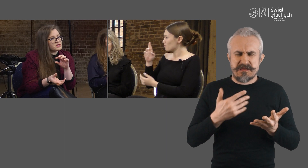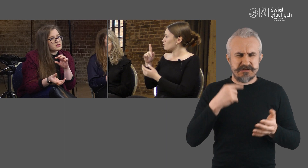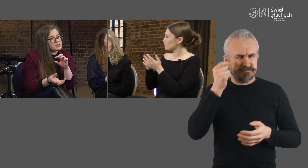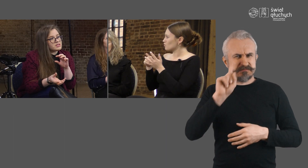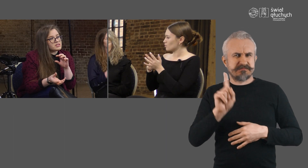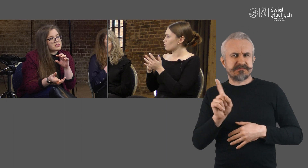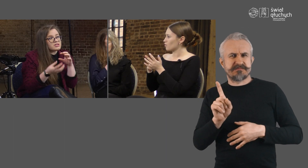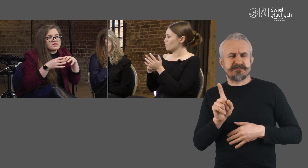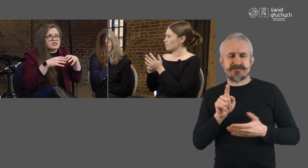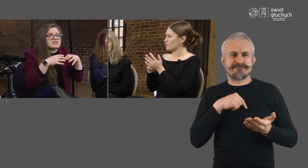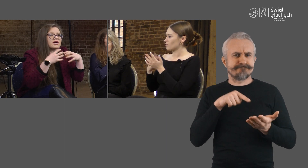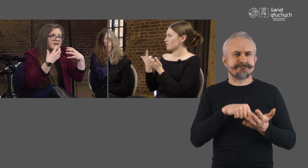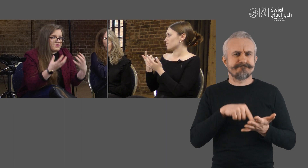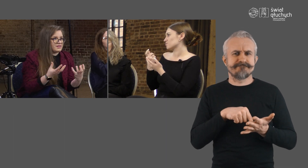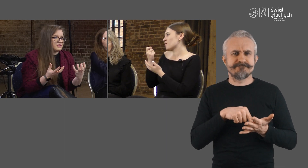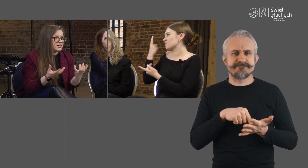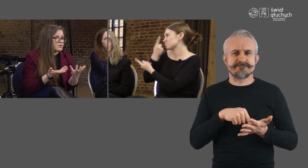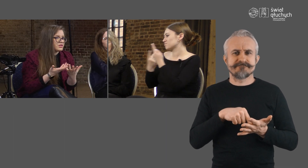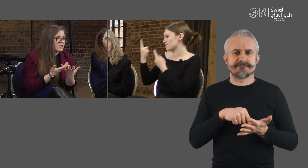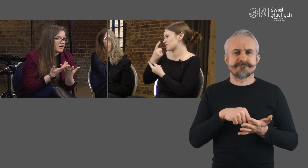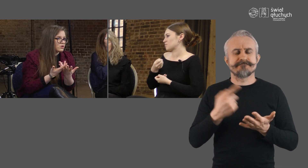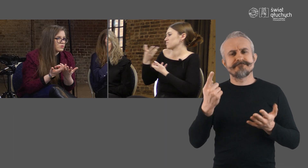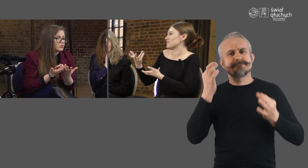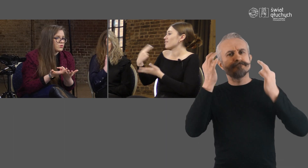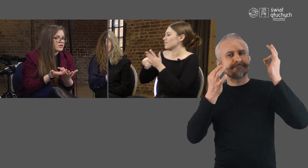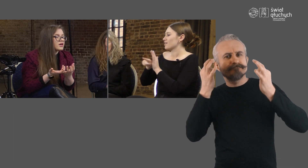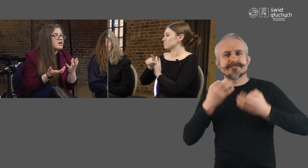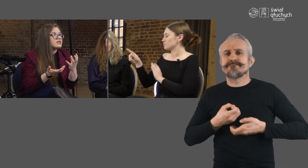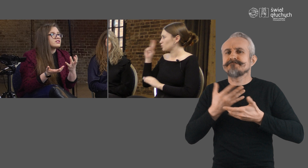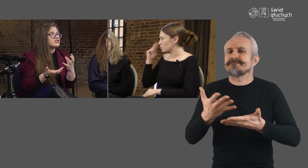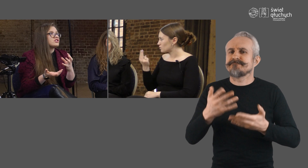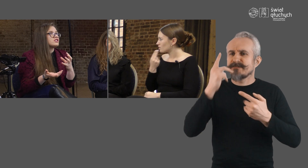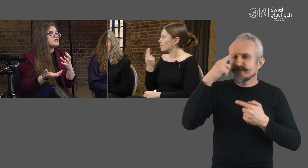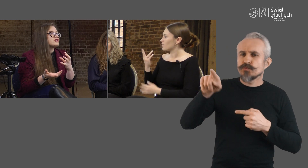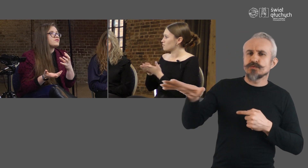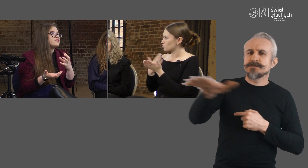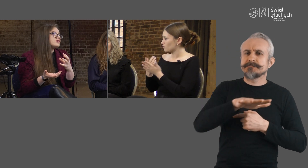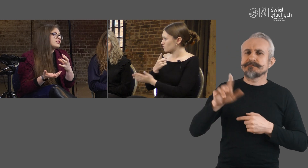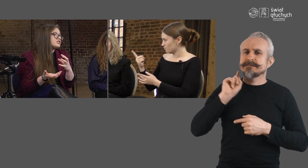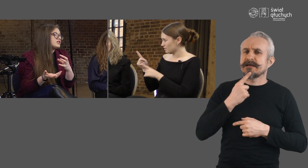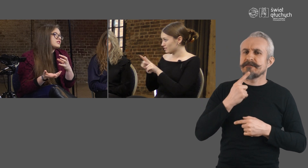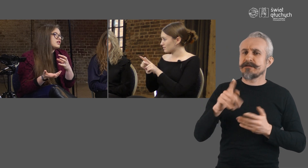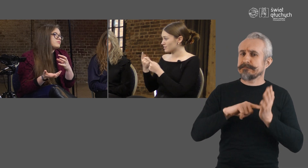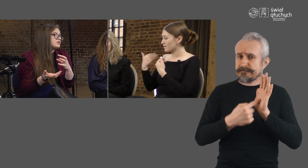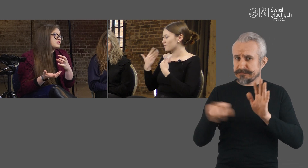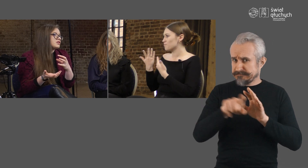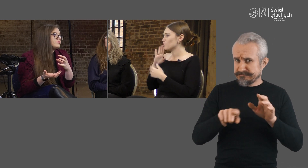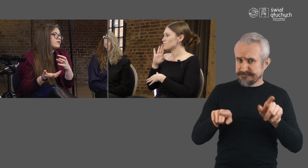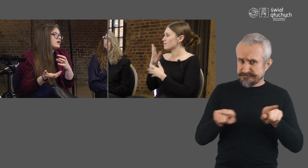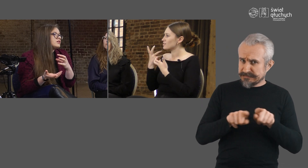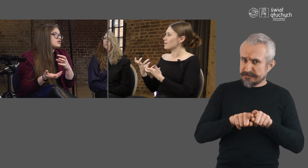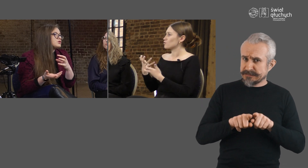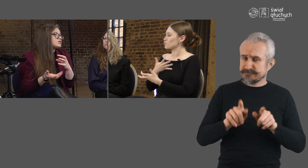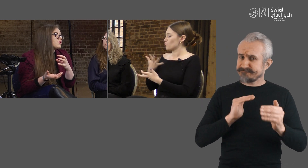właśnie to jest taka refleksja jakby dla osób głuchych. Czy wy też nie